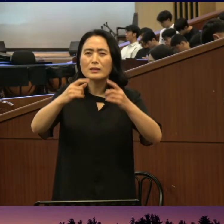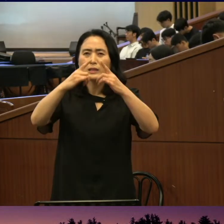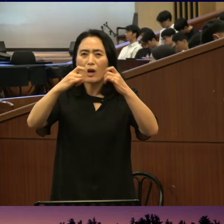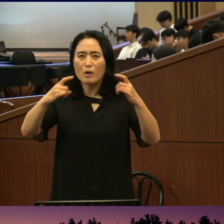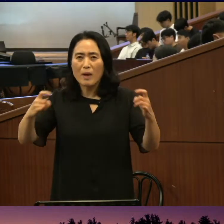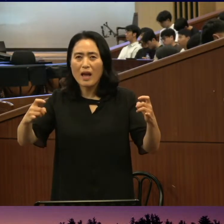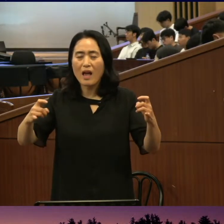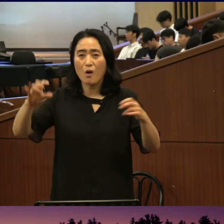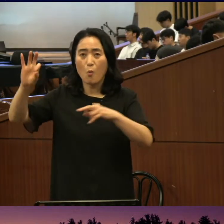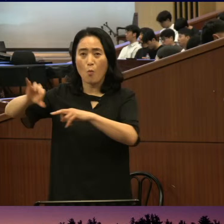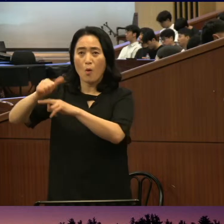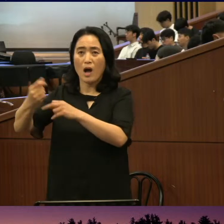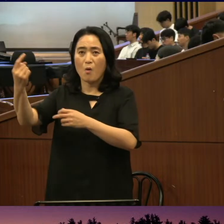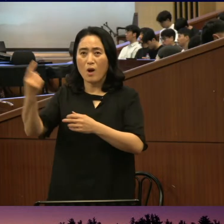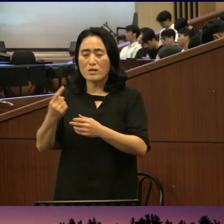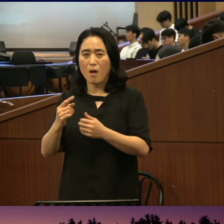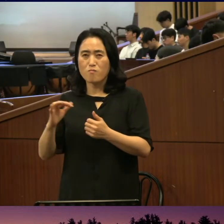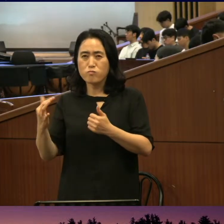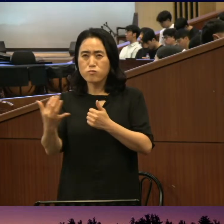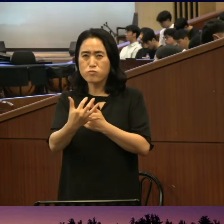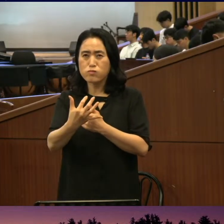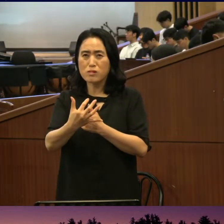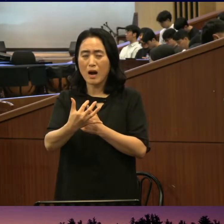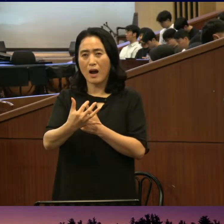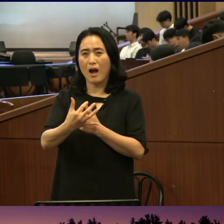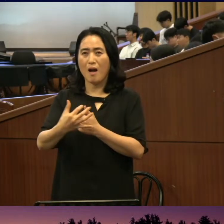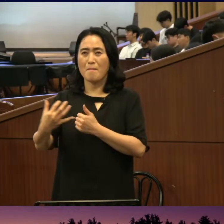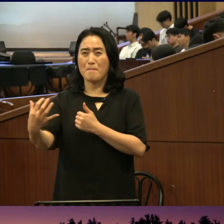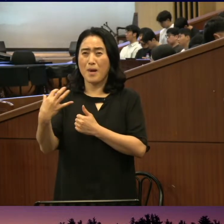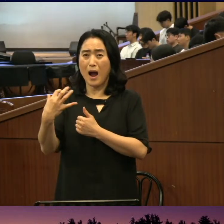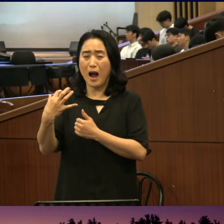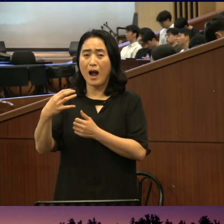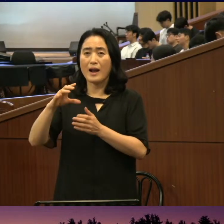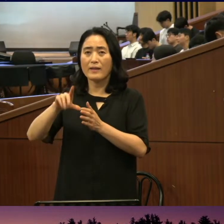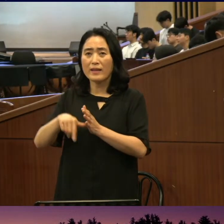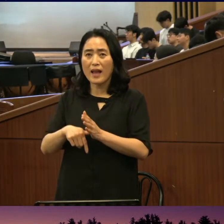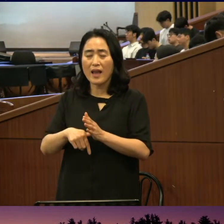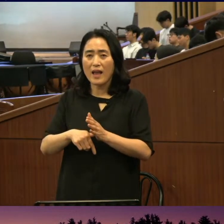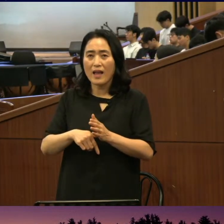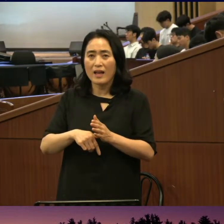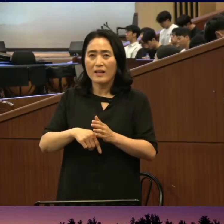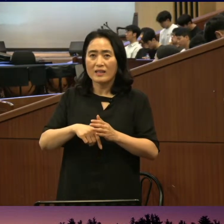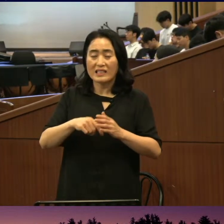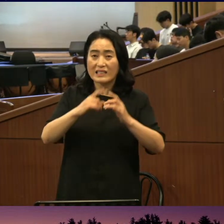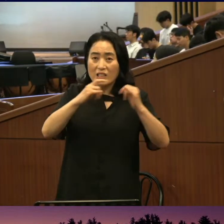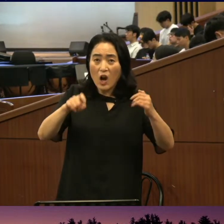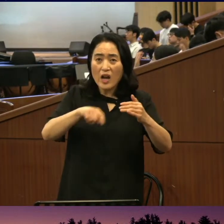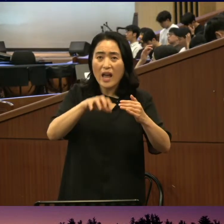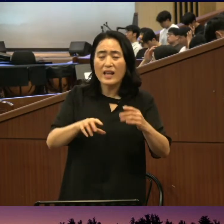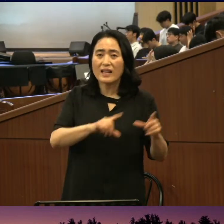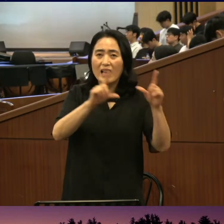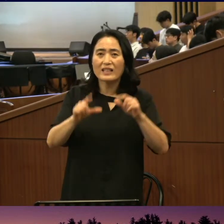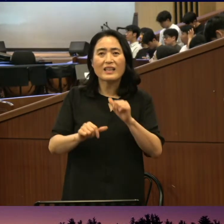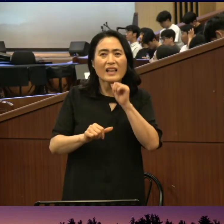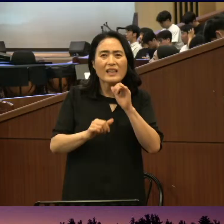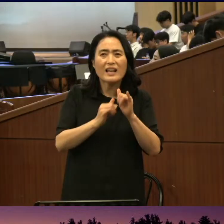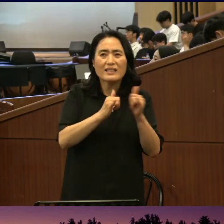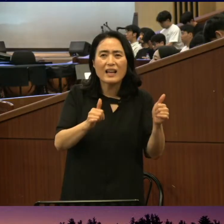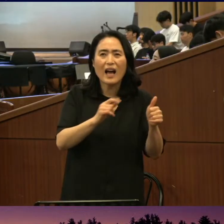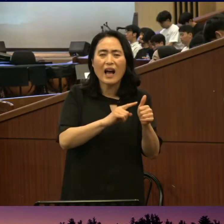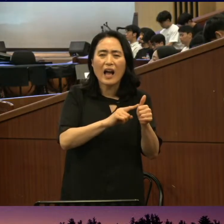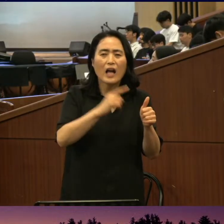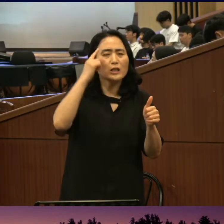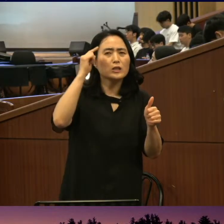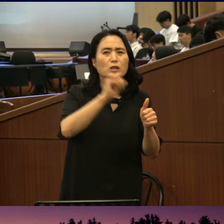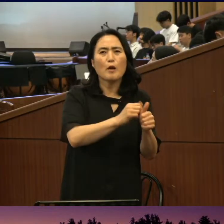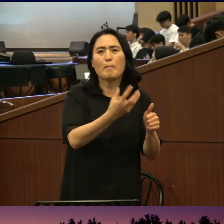큰 왕이 와서 그것을 에워싸고 큰 중벽을 쌓고 치고자 할 때에 그 성읍 가운데 가난한 지혜자가 있어서 그의 지혜로 그